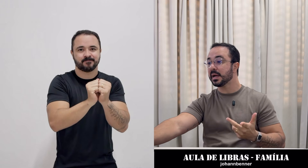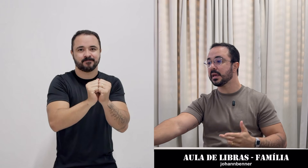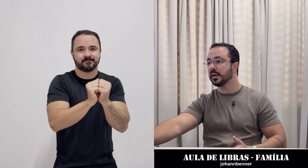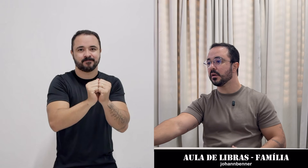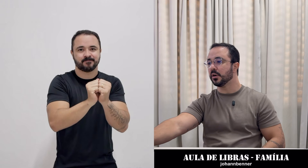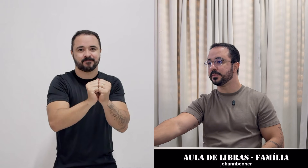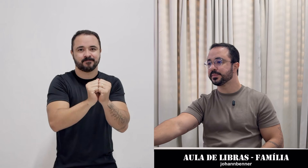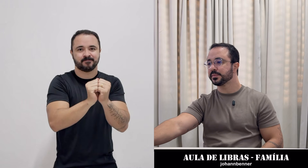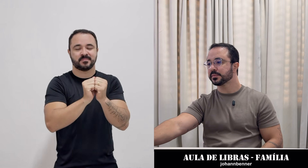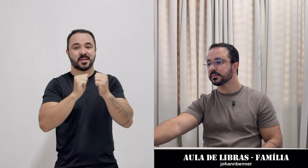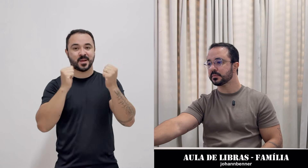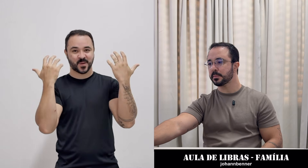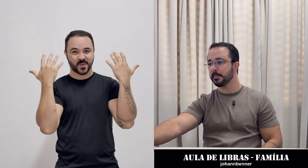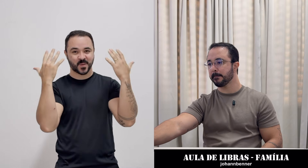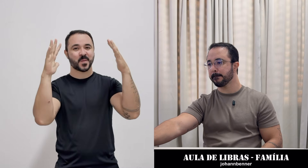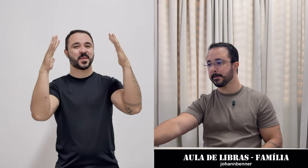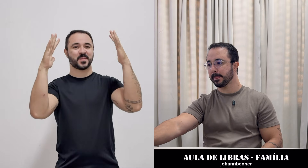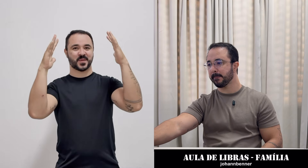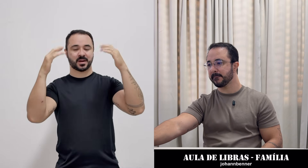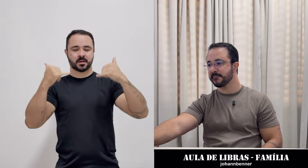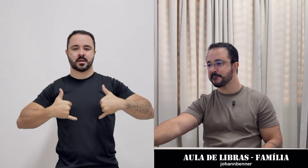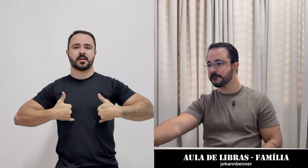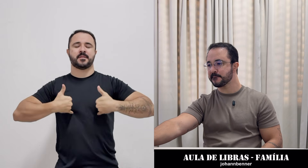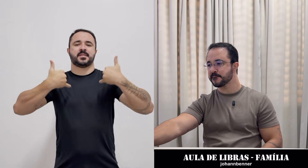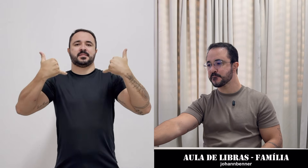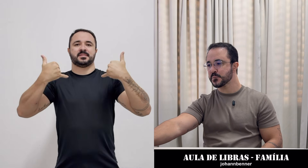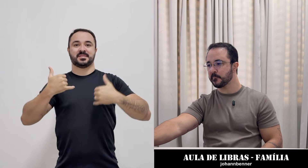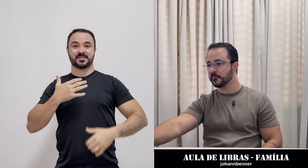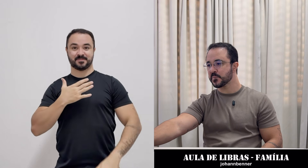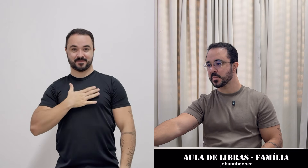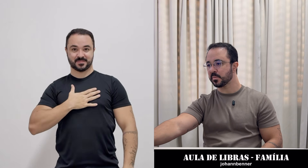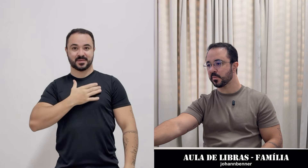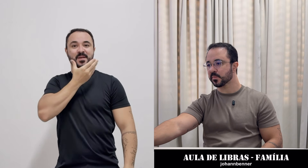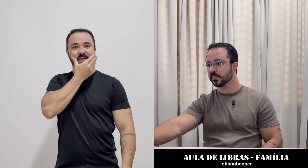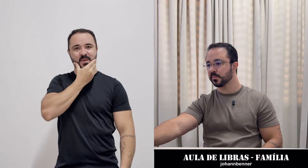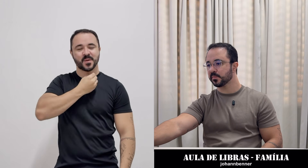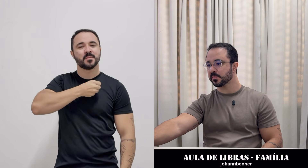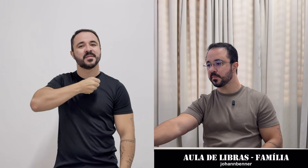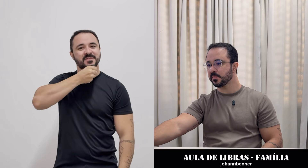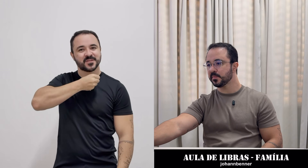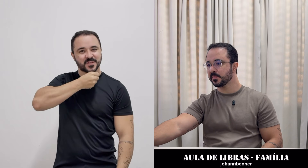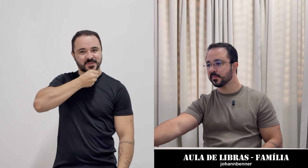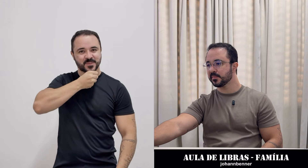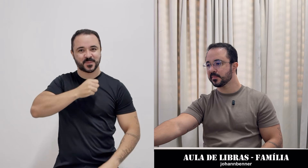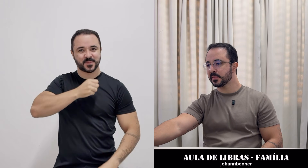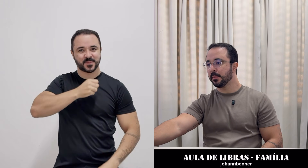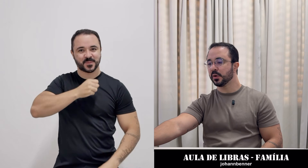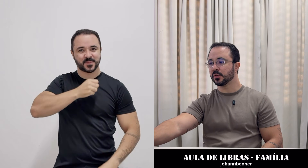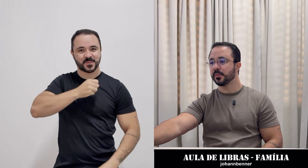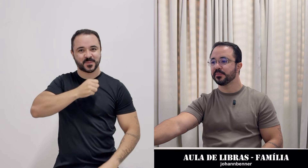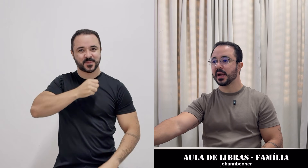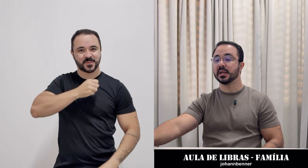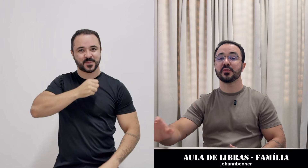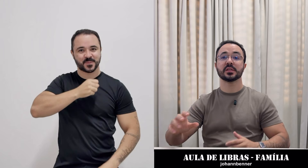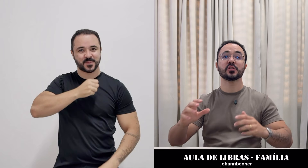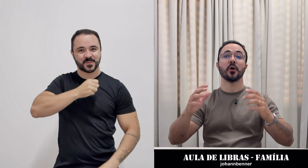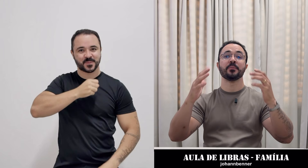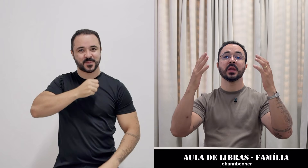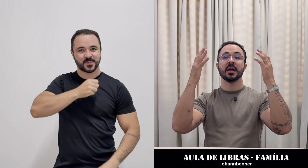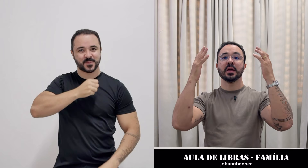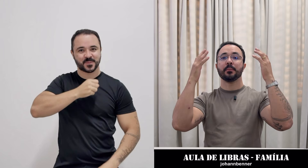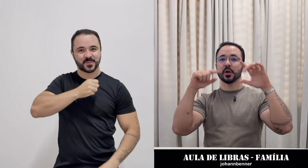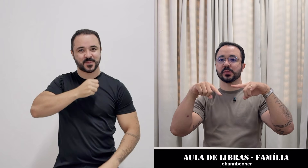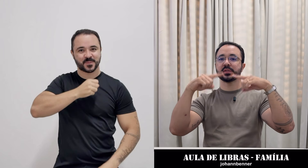reunir para quê? Ó. Pronto. Aí ele fez